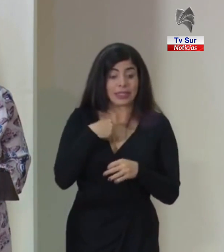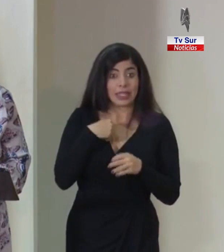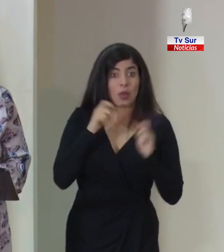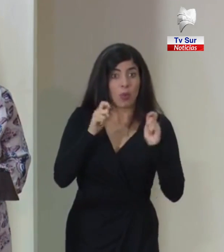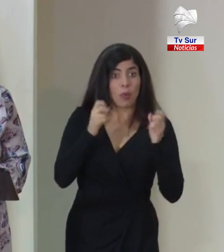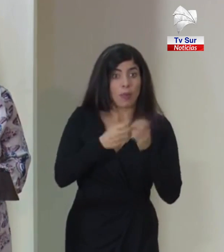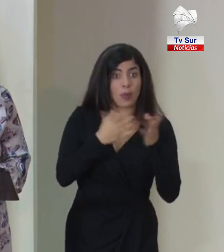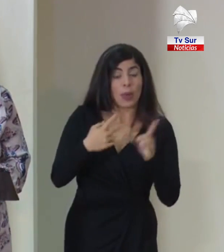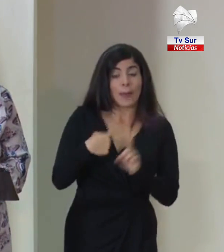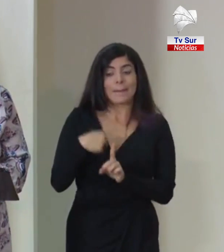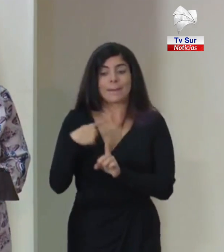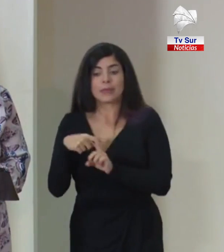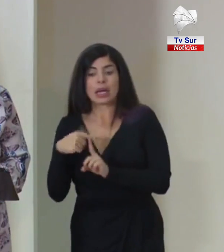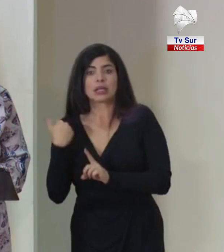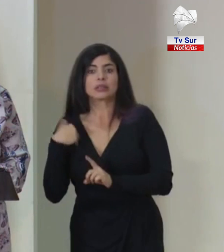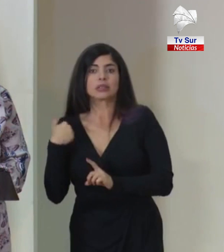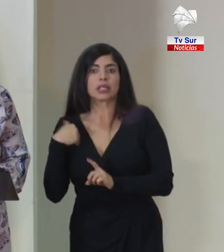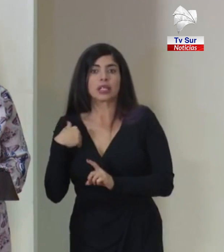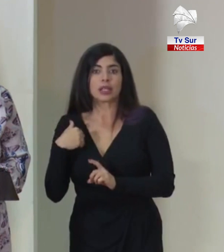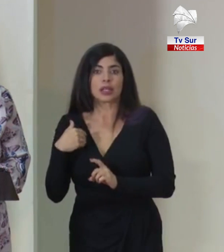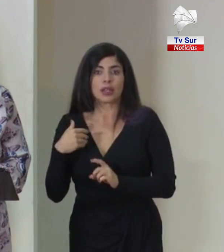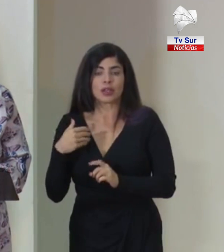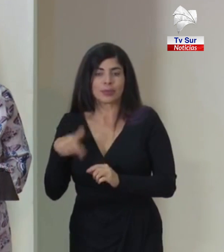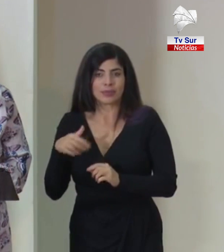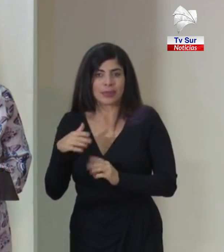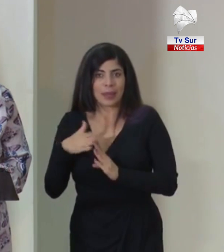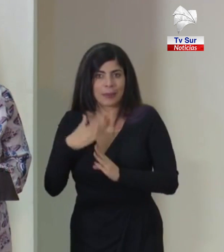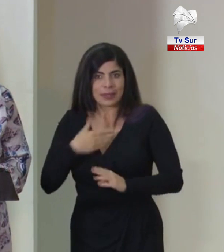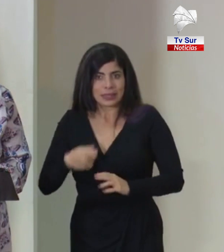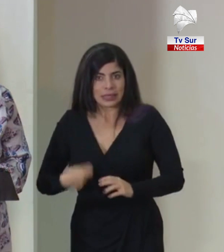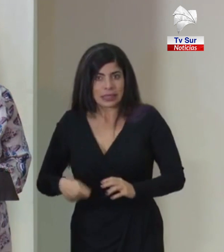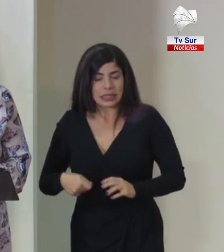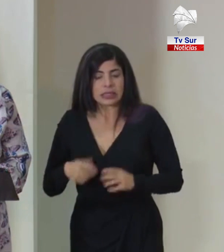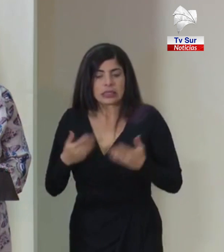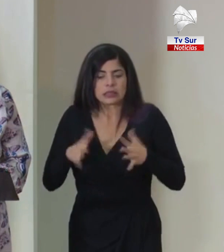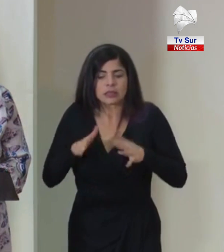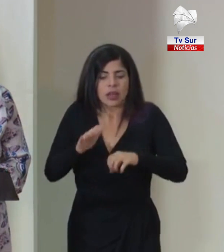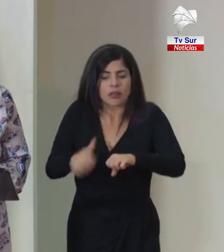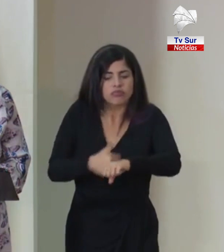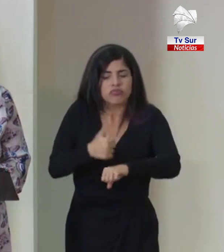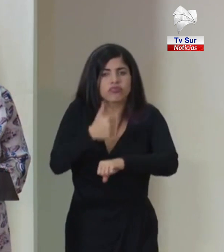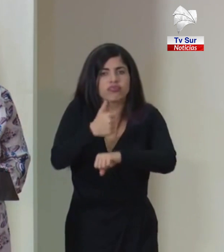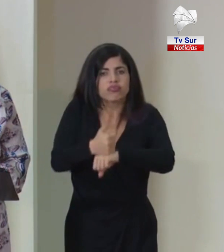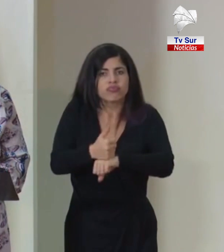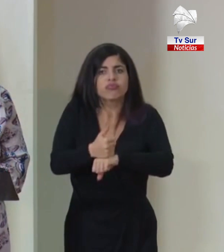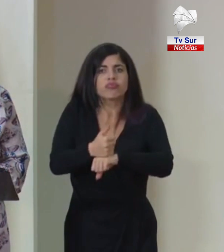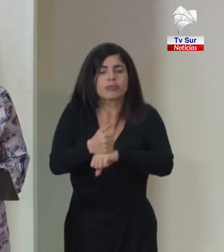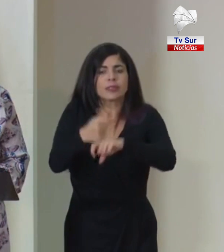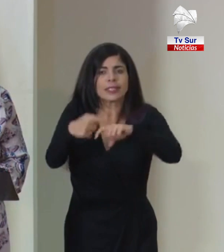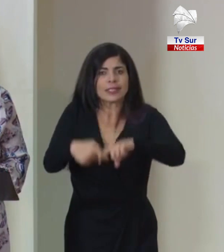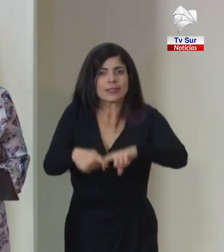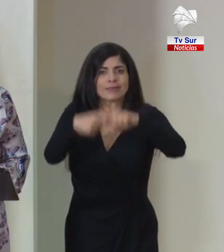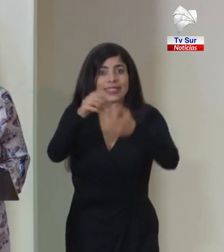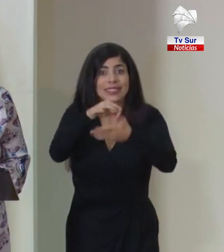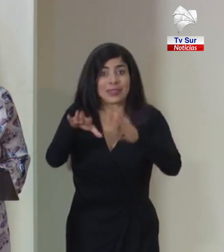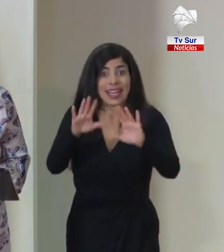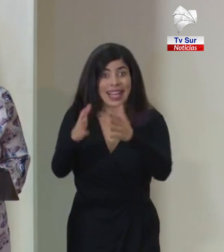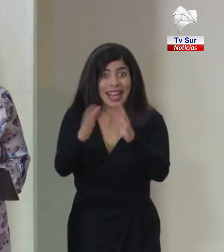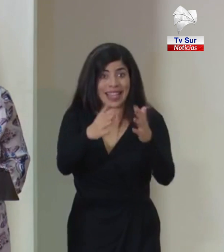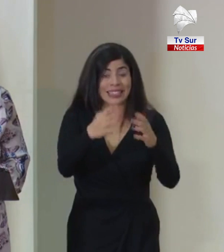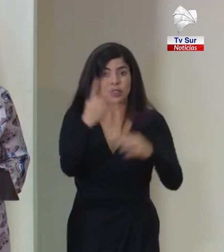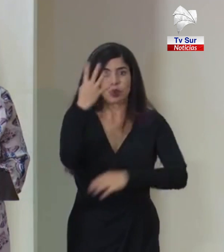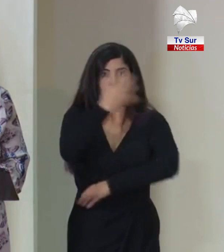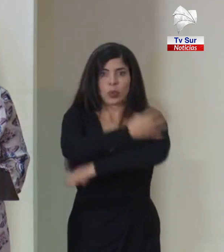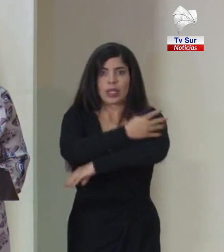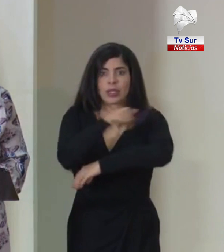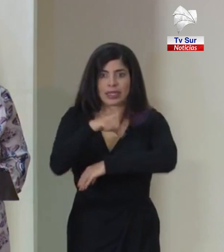coordinación con el señor de la Presidencia, hemos establecido cerrar, suspender el curso lectivo durante estos 4